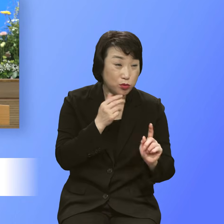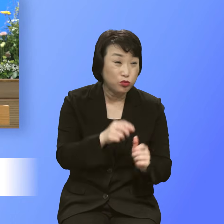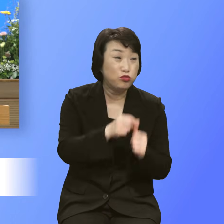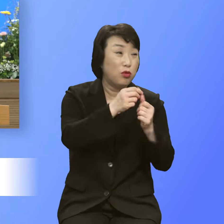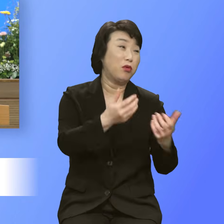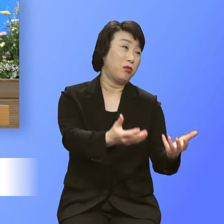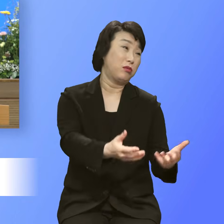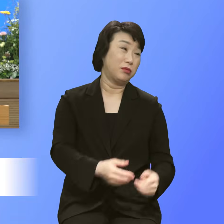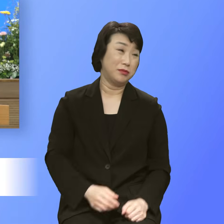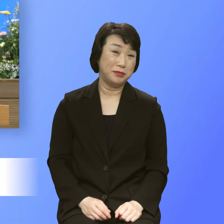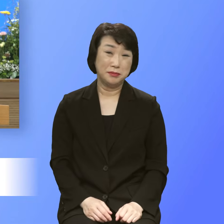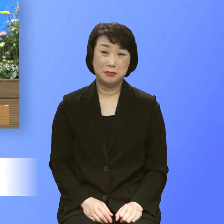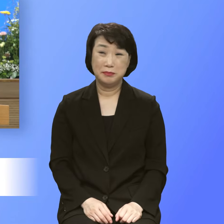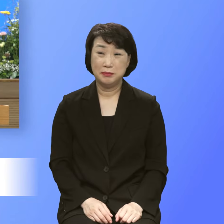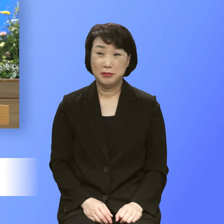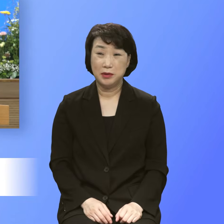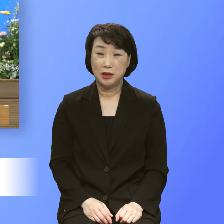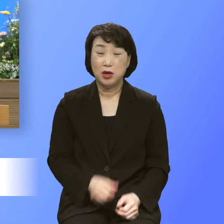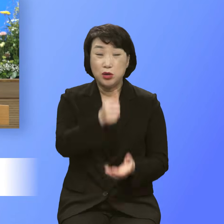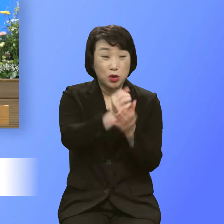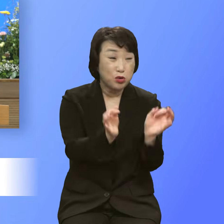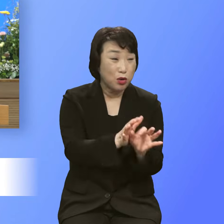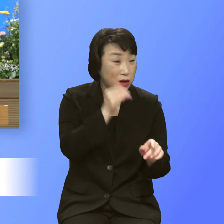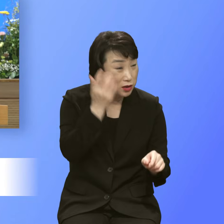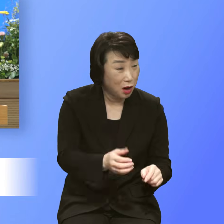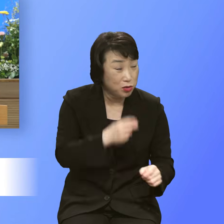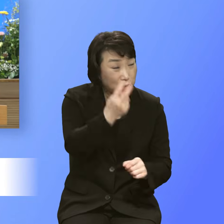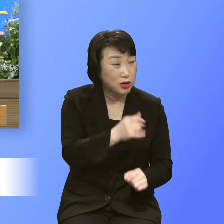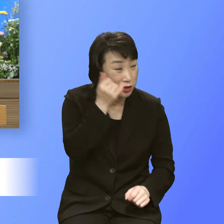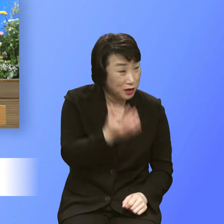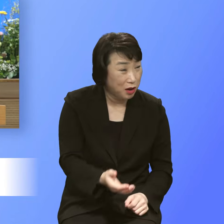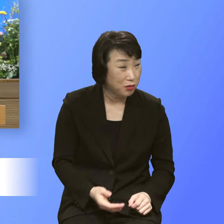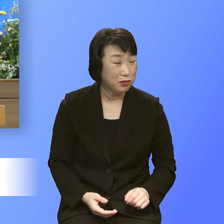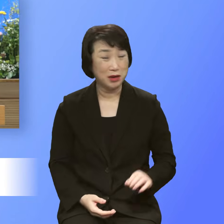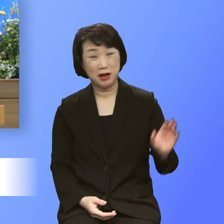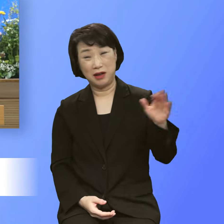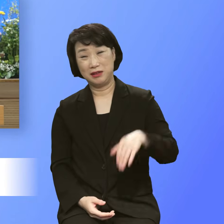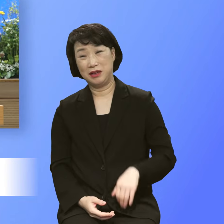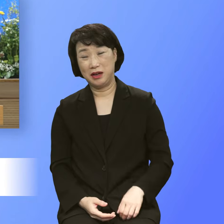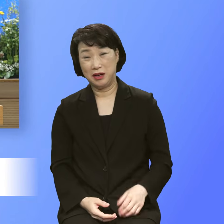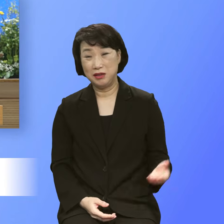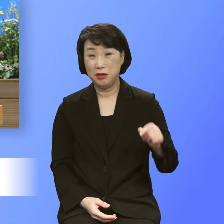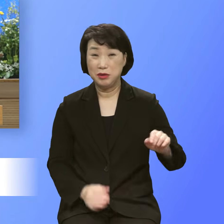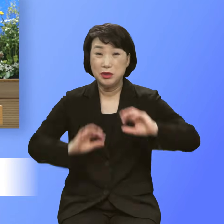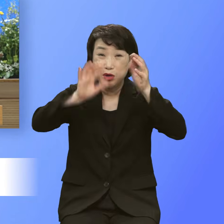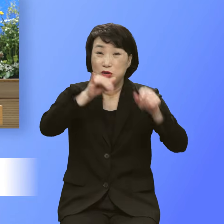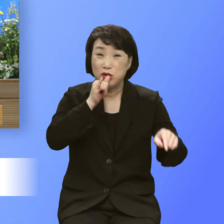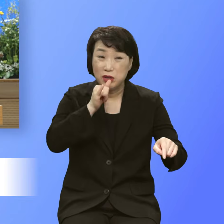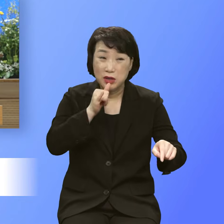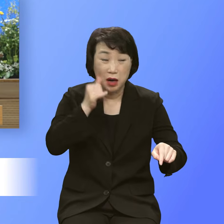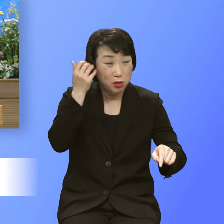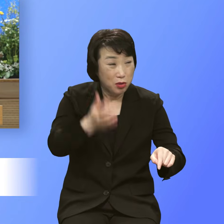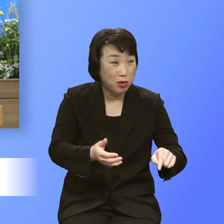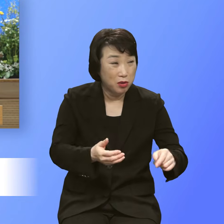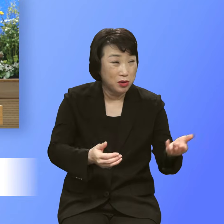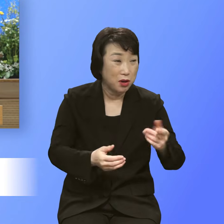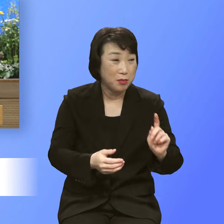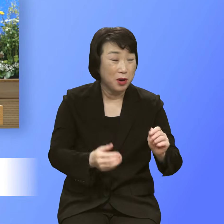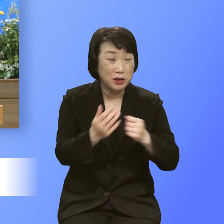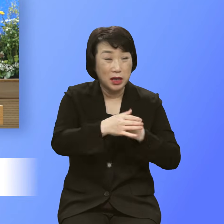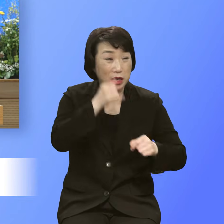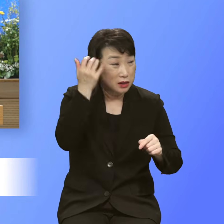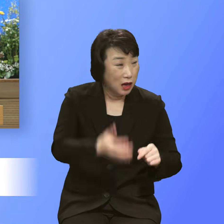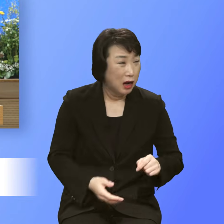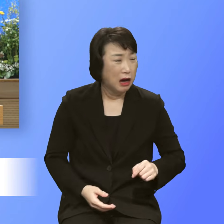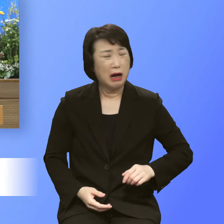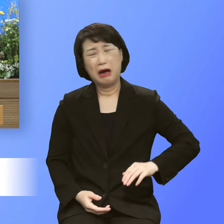있어? 무슨 속죄가 있어? 영생이 있어? 무슨 천국이 있고 무슨 너무 은혜가